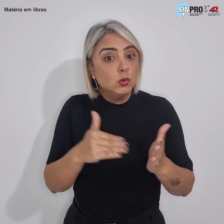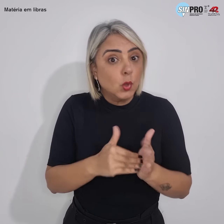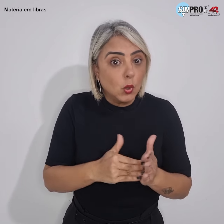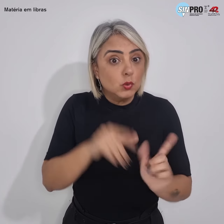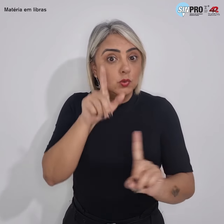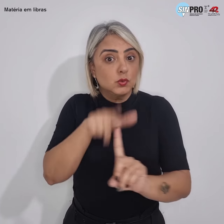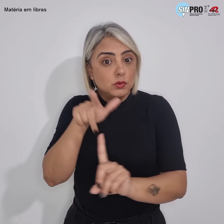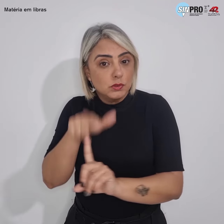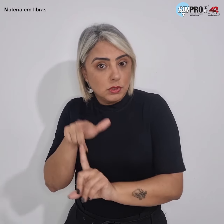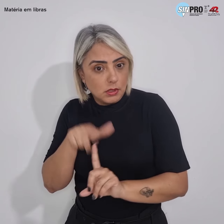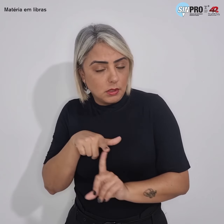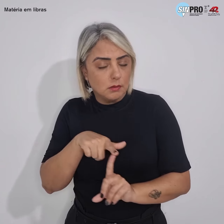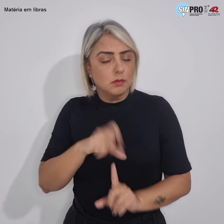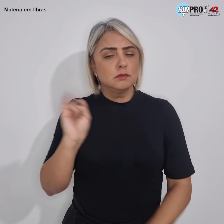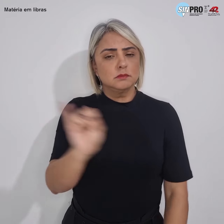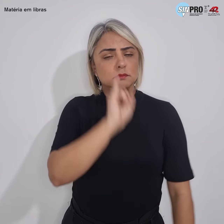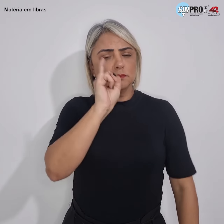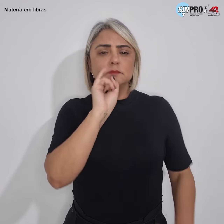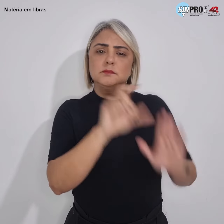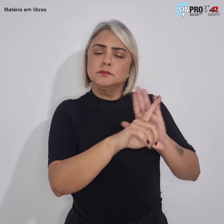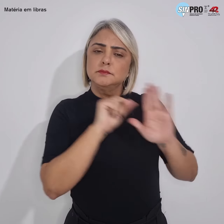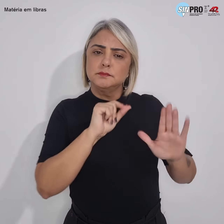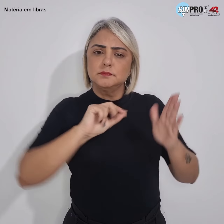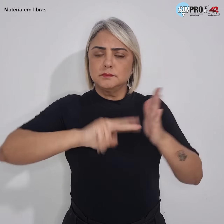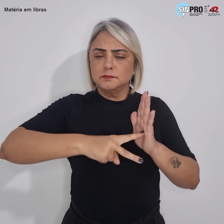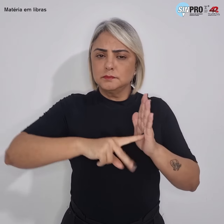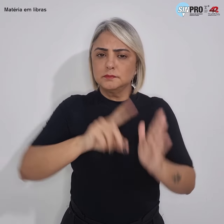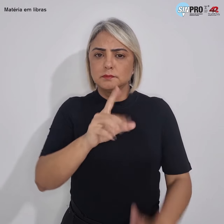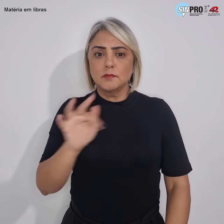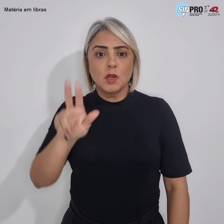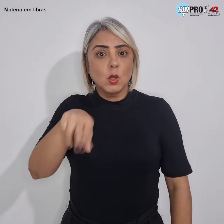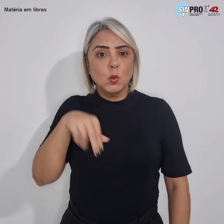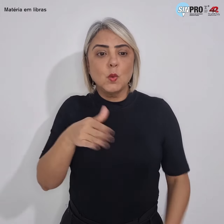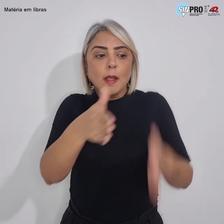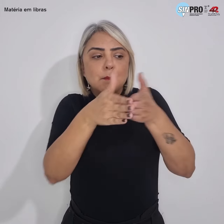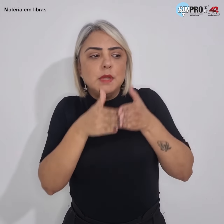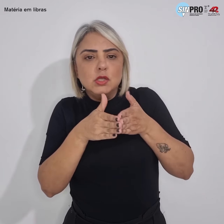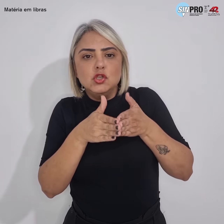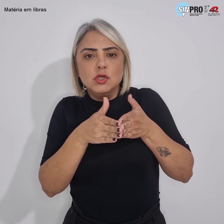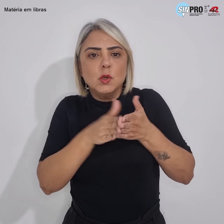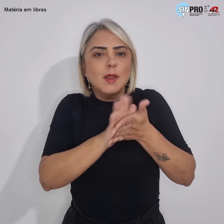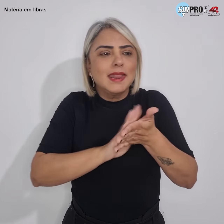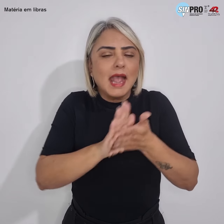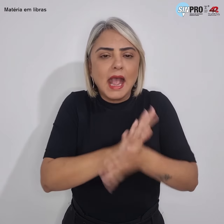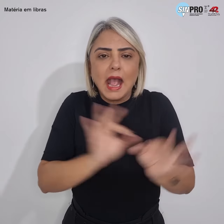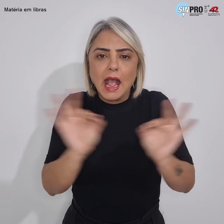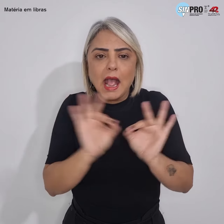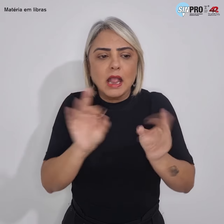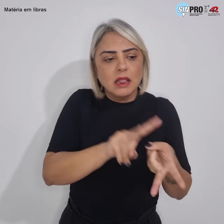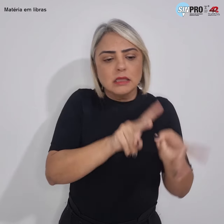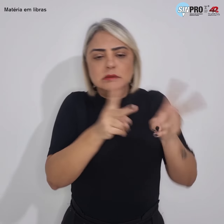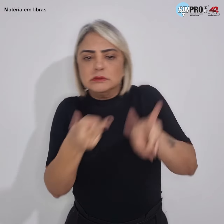usadas. É importante ressaltar que o SimproDF nunca solicitou nenhum tipo de transação